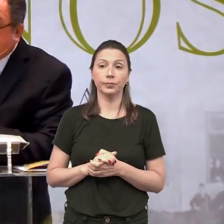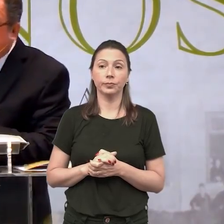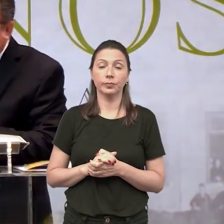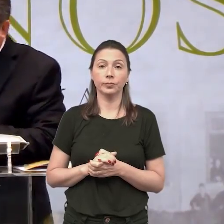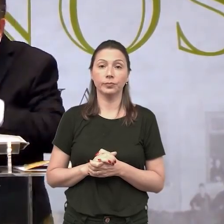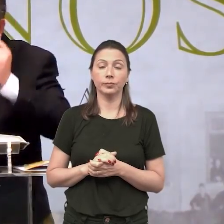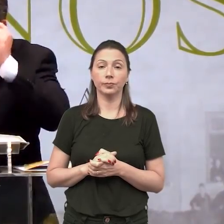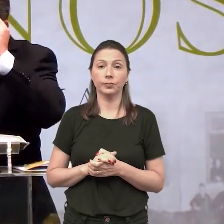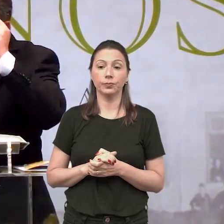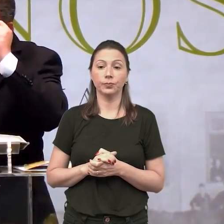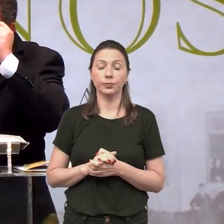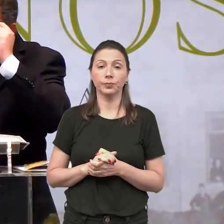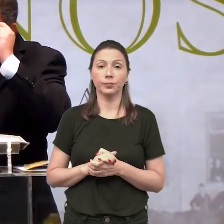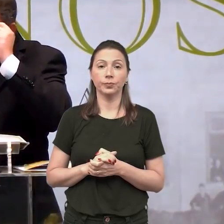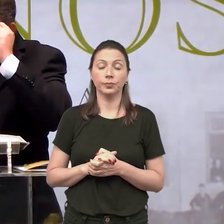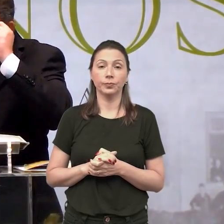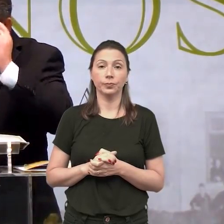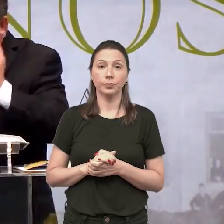Então a primeira coisa